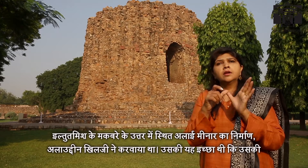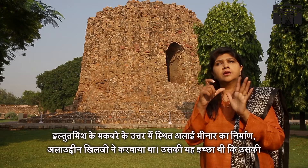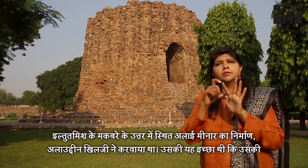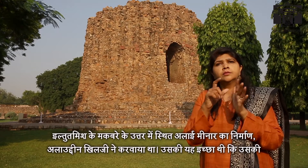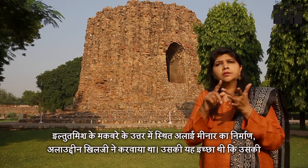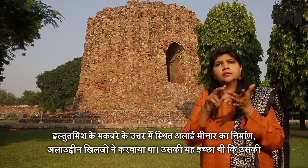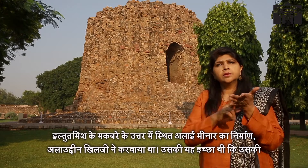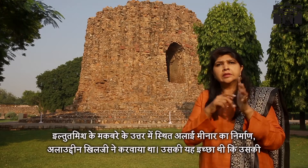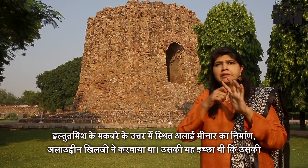था।